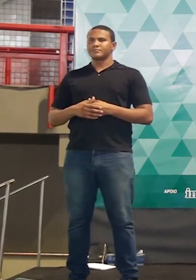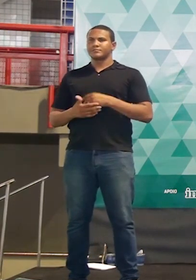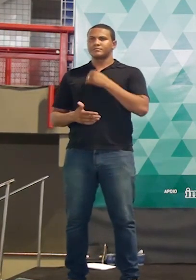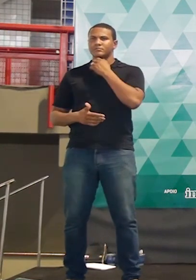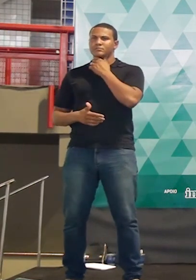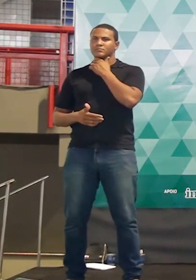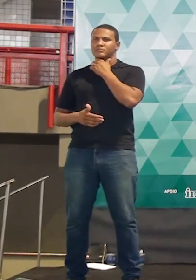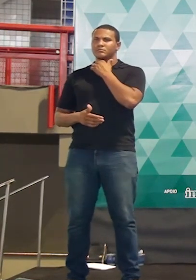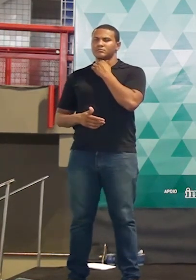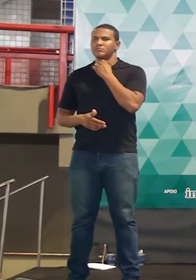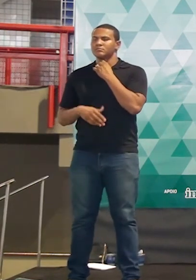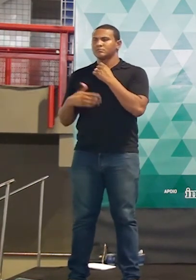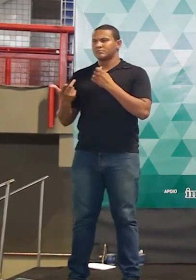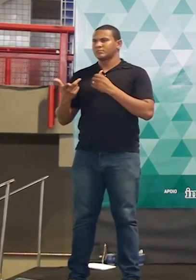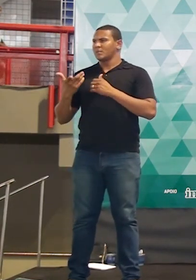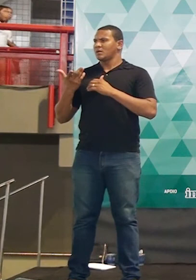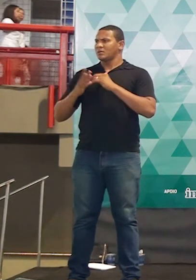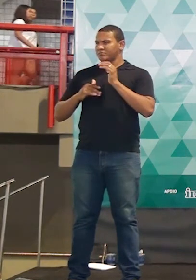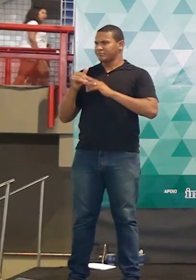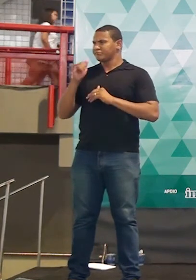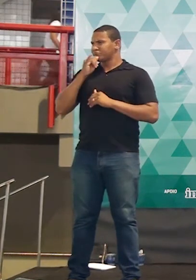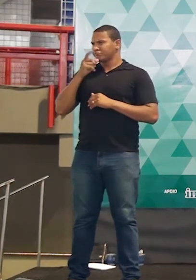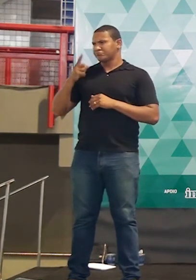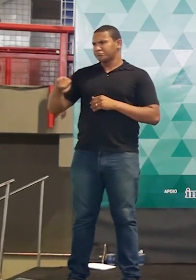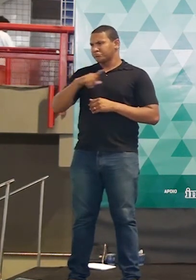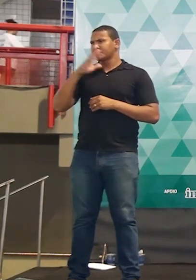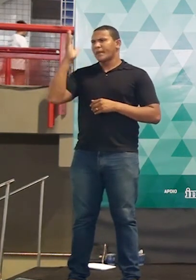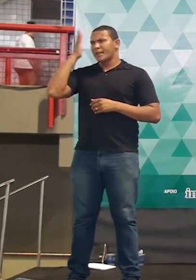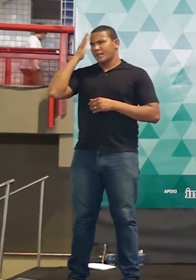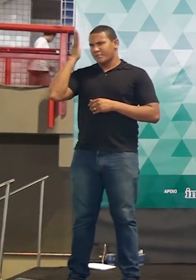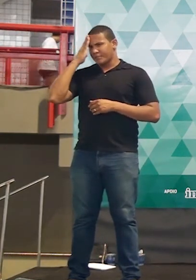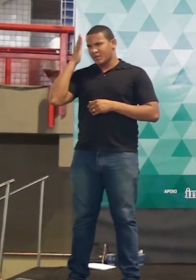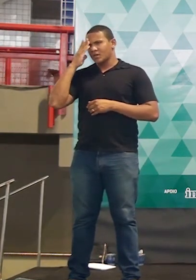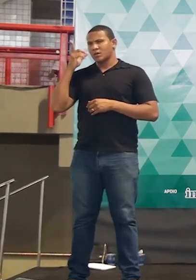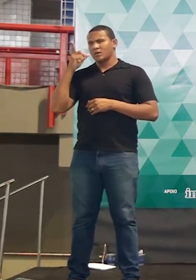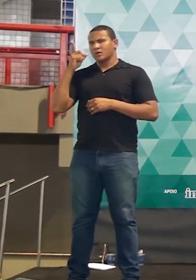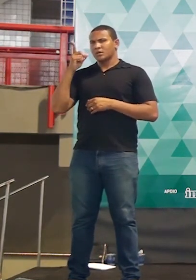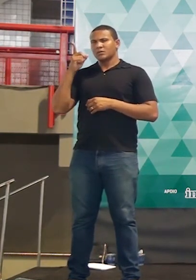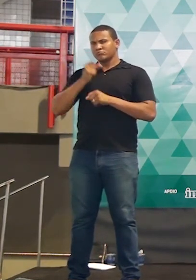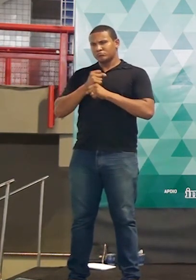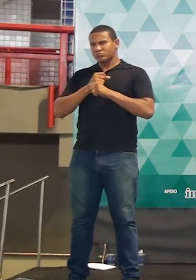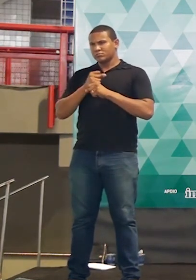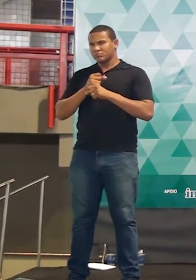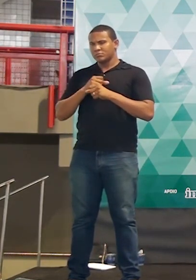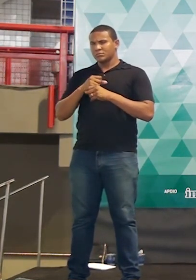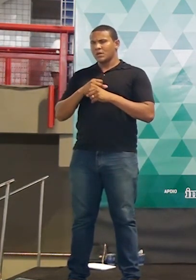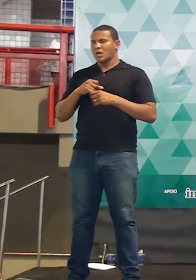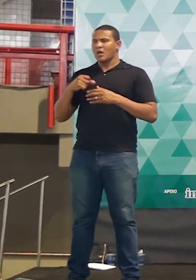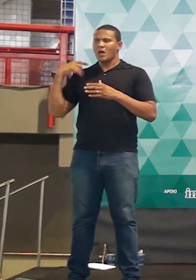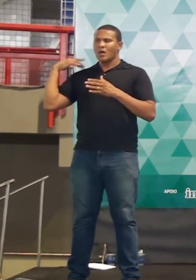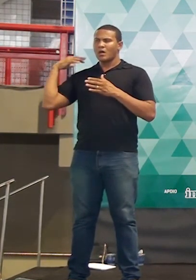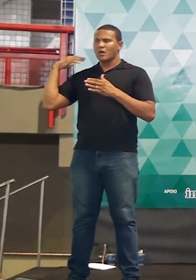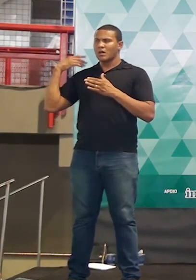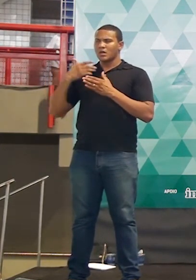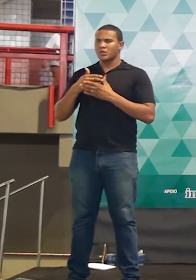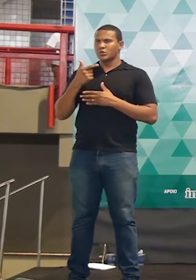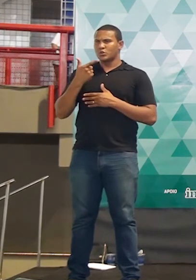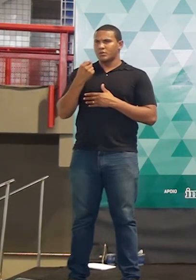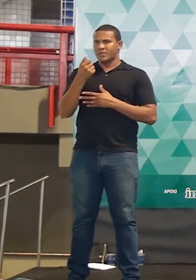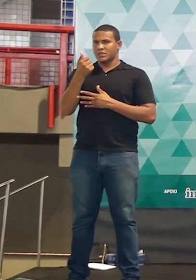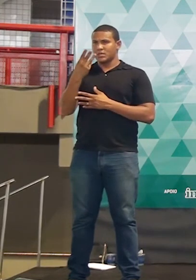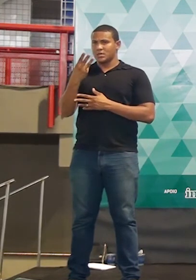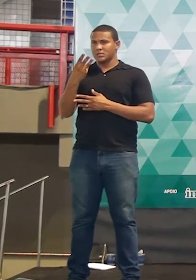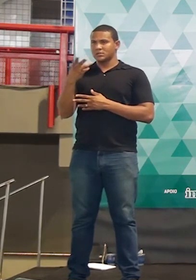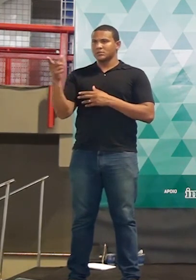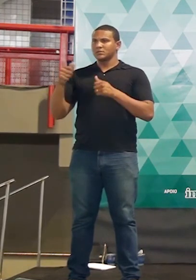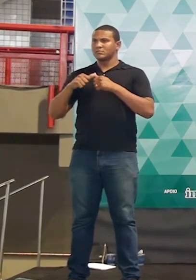vocês saibam que todos os anos, até 2013, o Enem liberava uma cartilha que ele